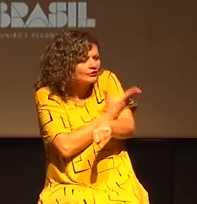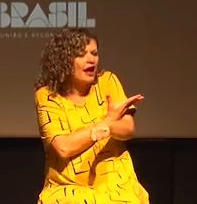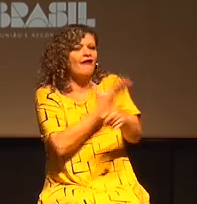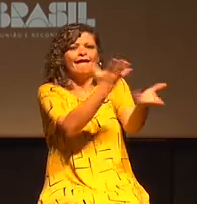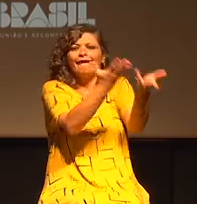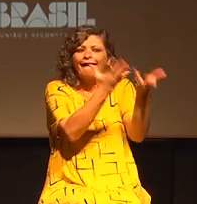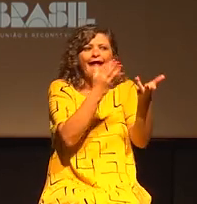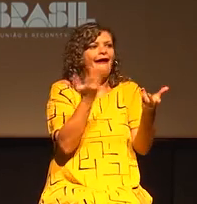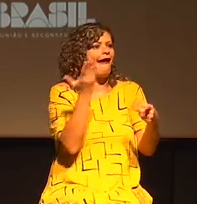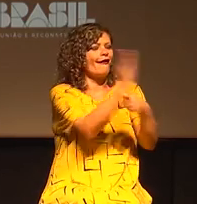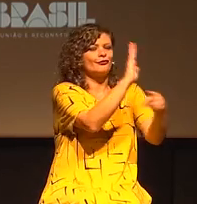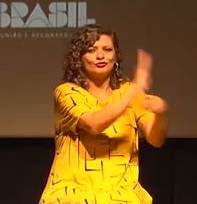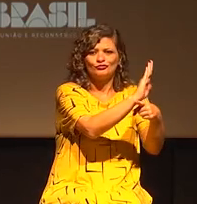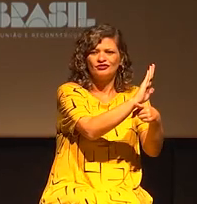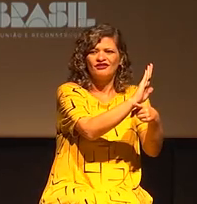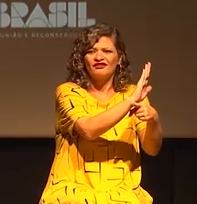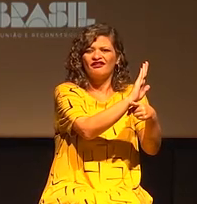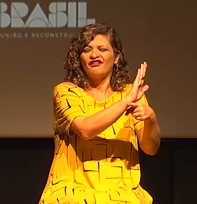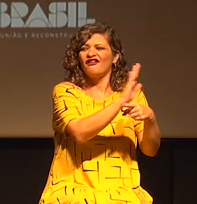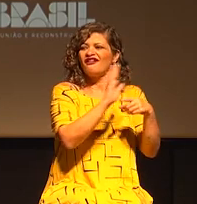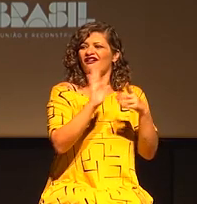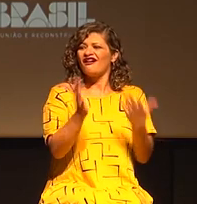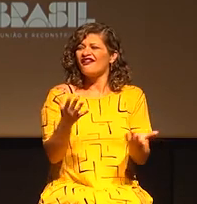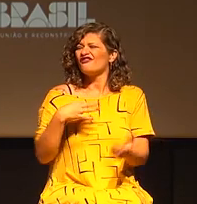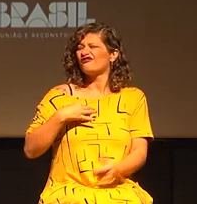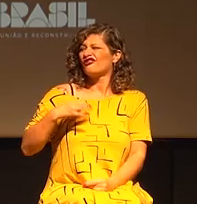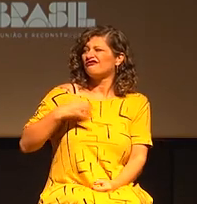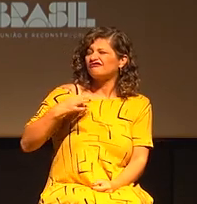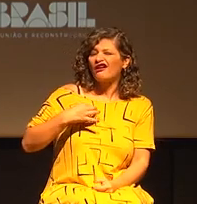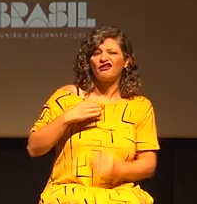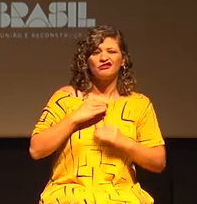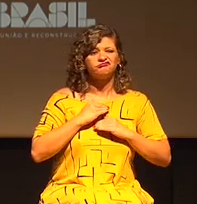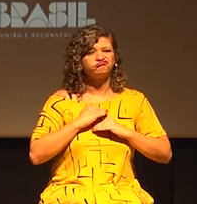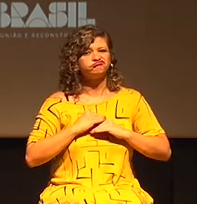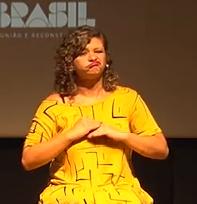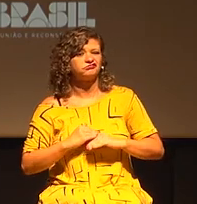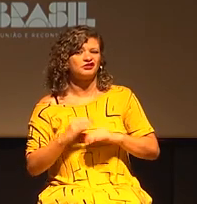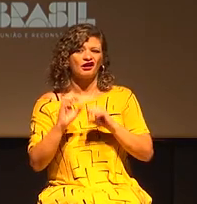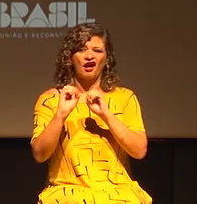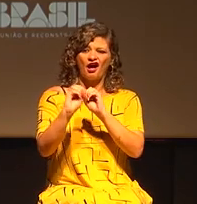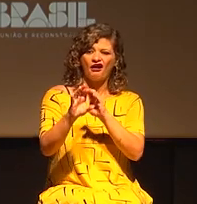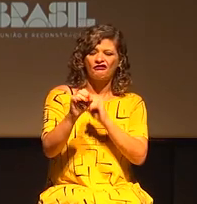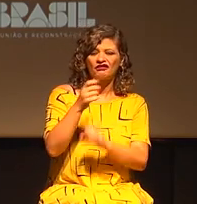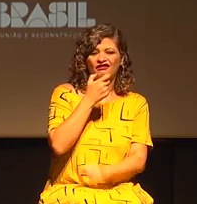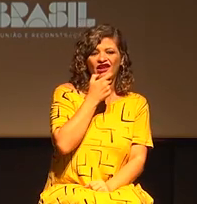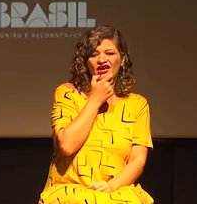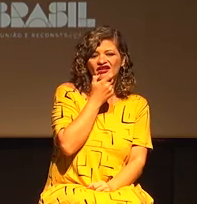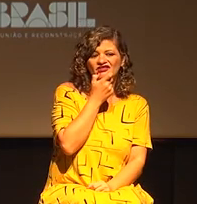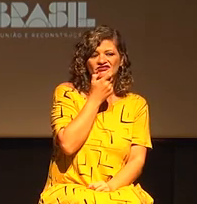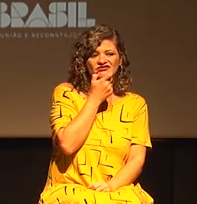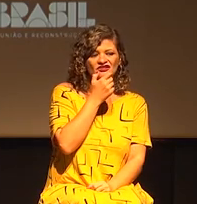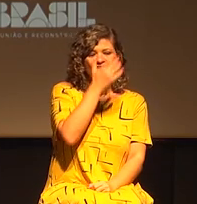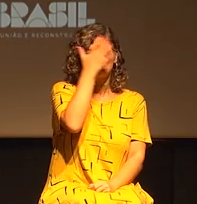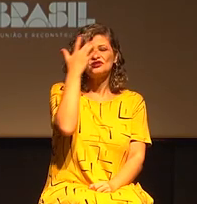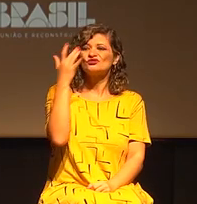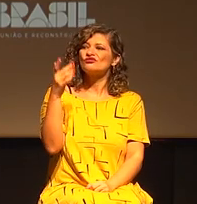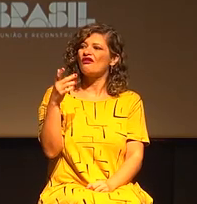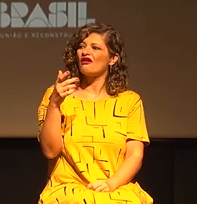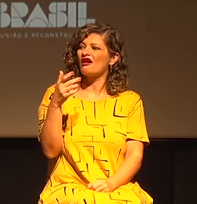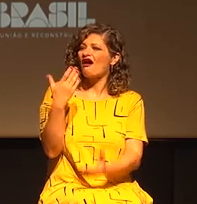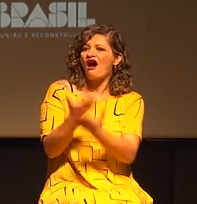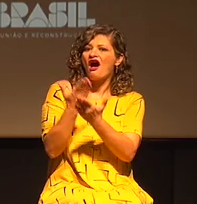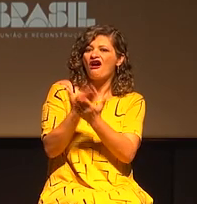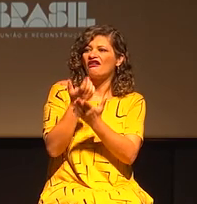era Claro super frustrante né ser voluntária e você dá aula de inglês e a galera para de ir na aula